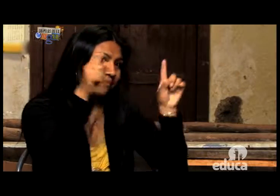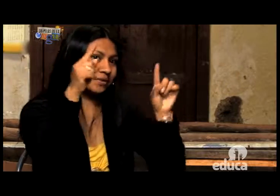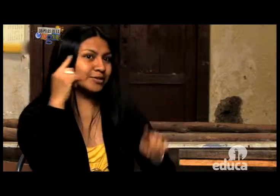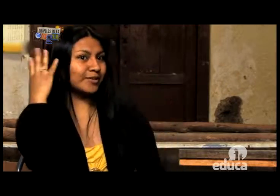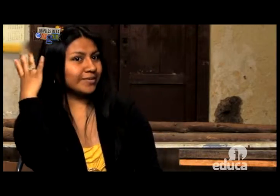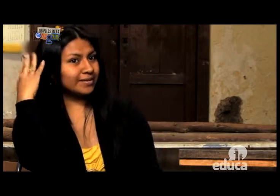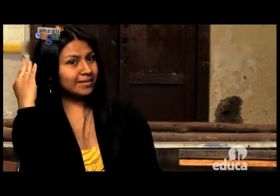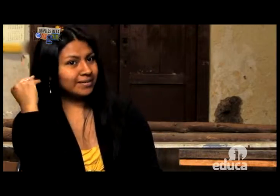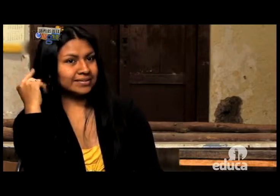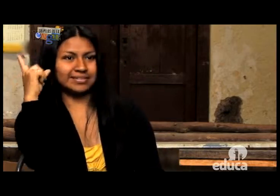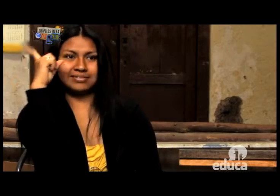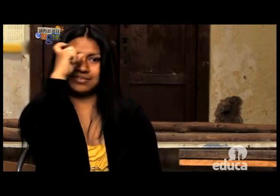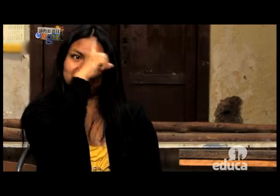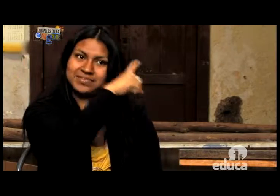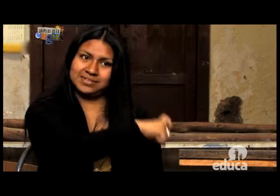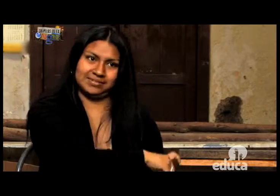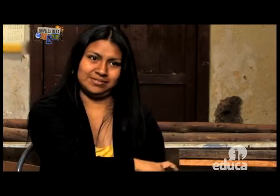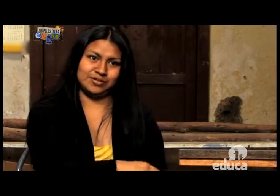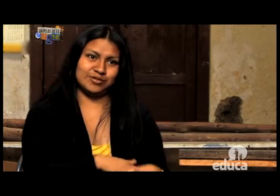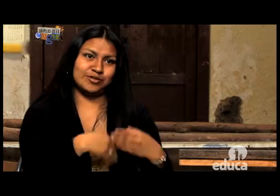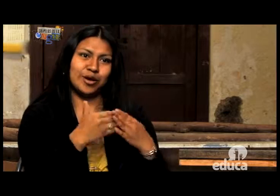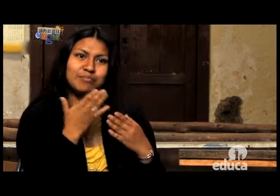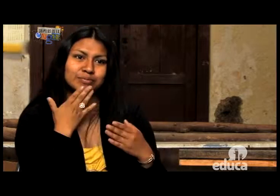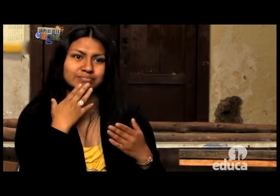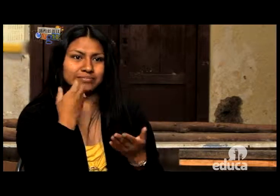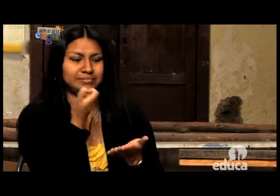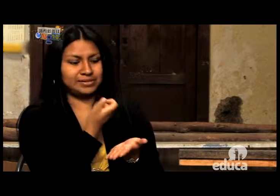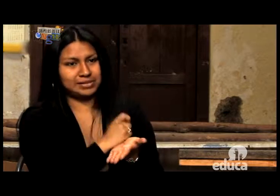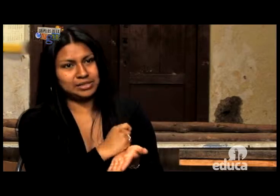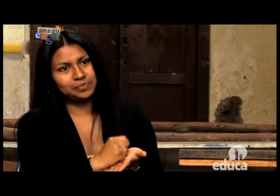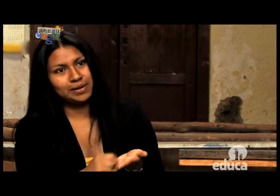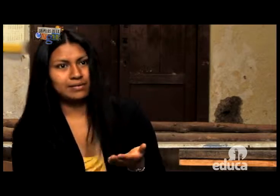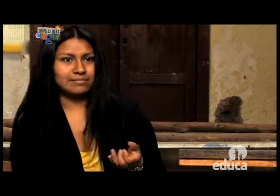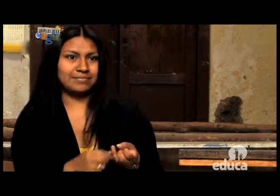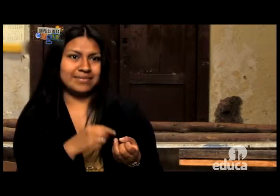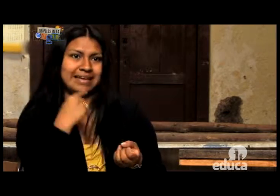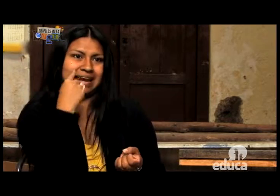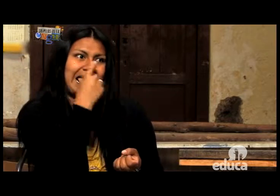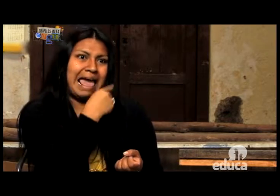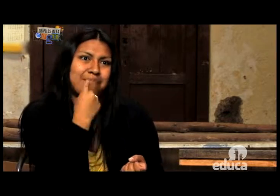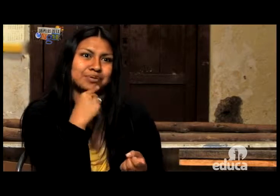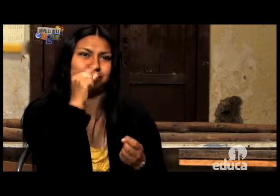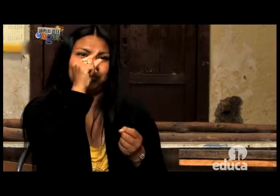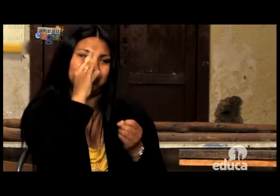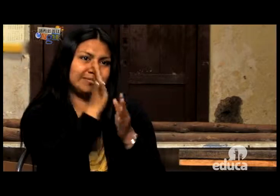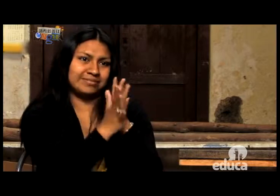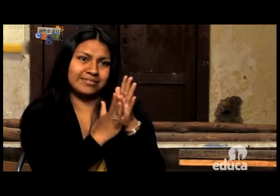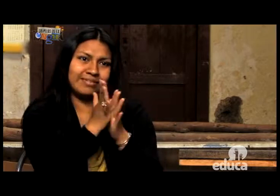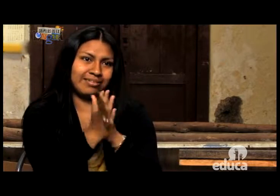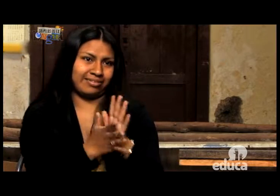una persona oyente sería más difícil. Tendríamos que escribir, leer los labios, hacer un poco más de